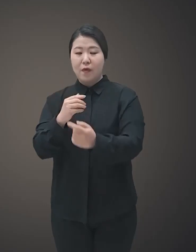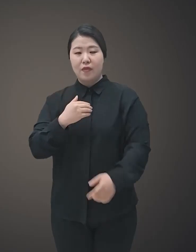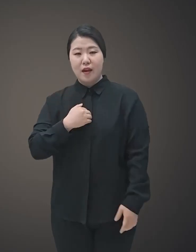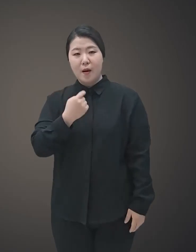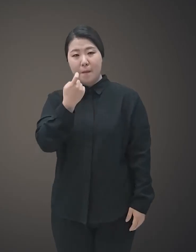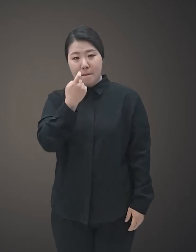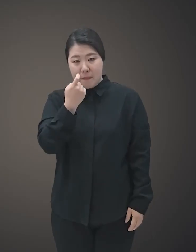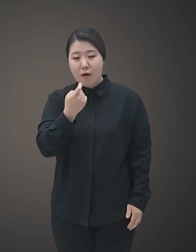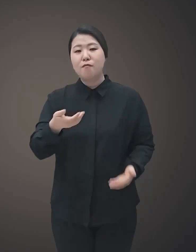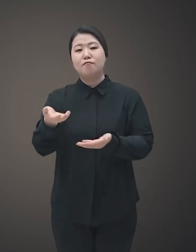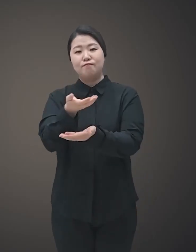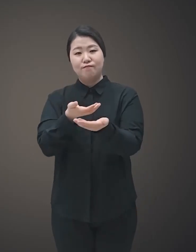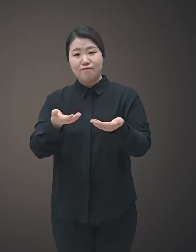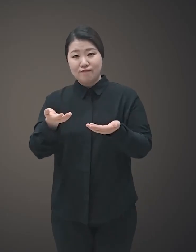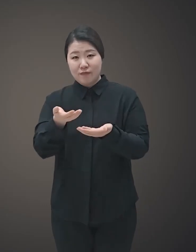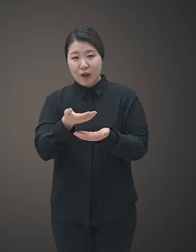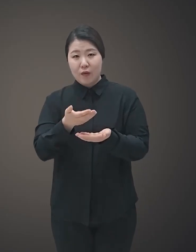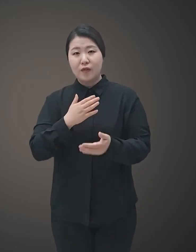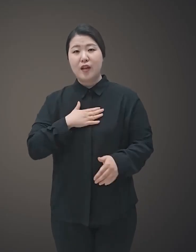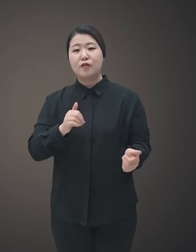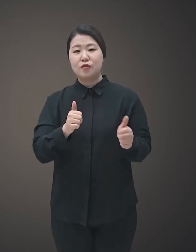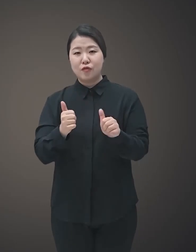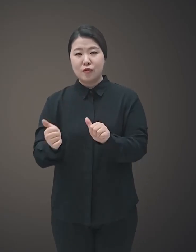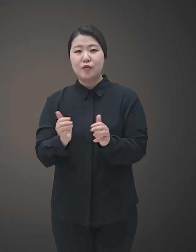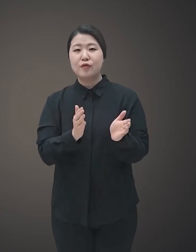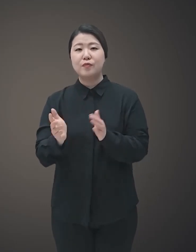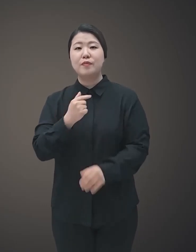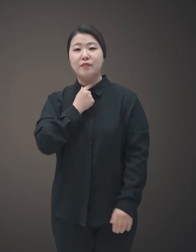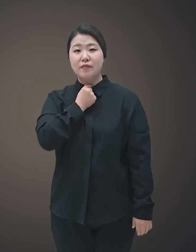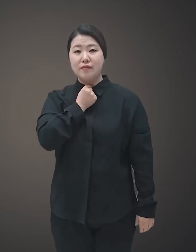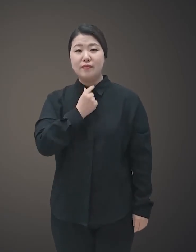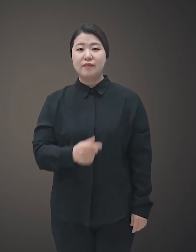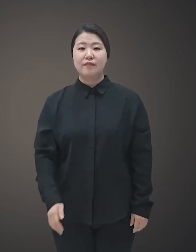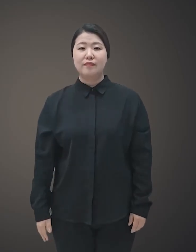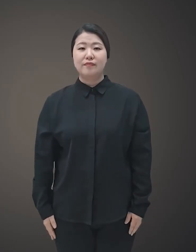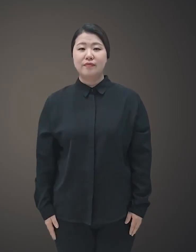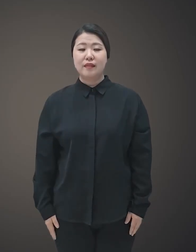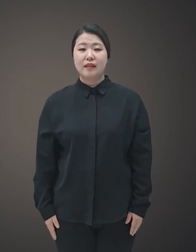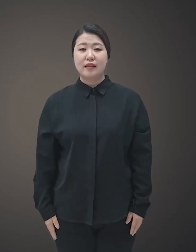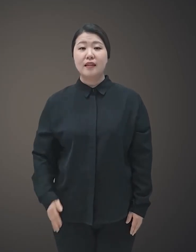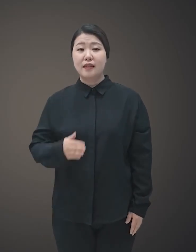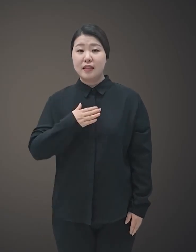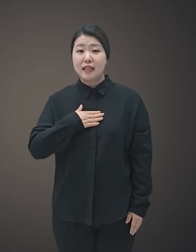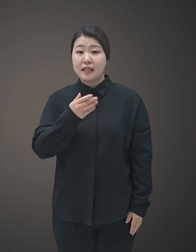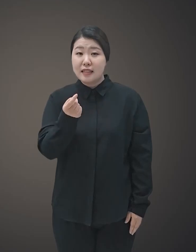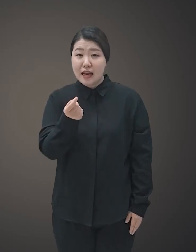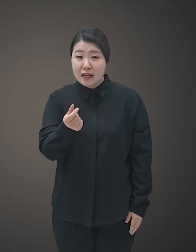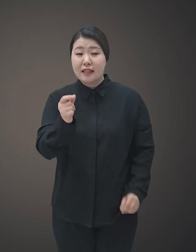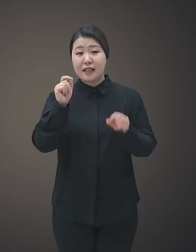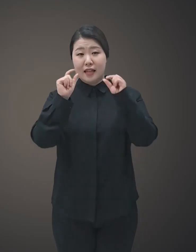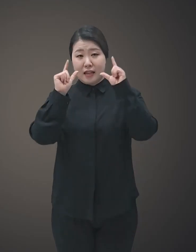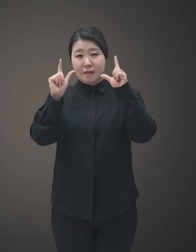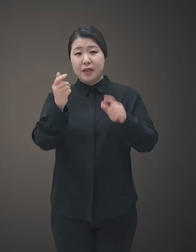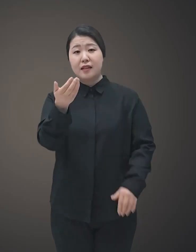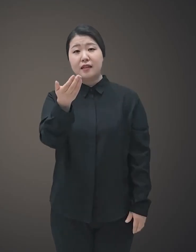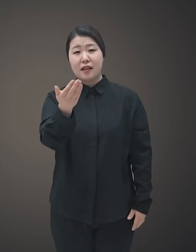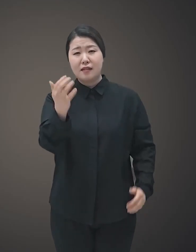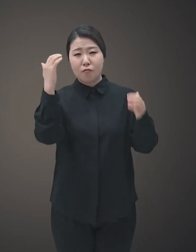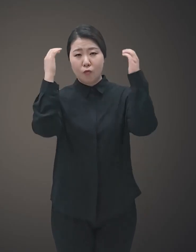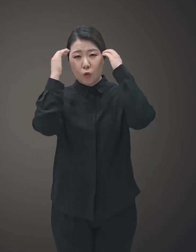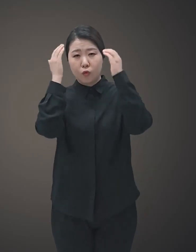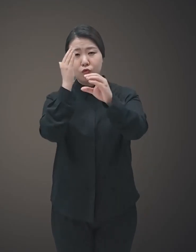사람들을 만나고 제가 배운 것을 공유하며 죽음을 준비하려 합니다. 이 작은 깨달음이 당신의